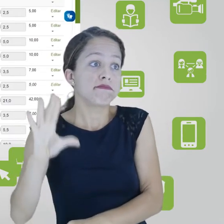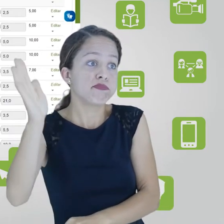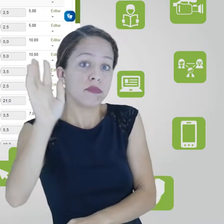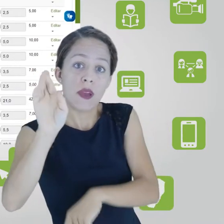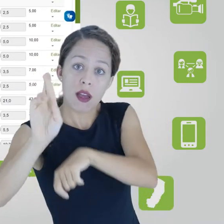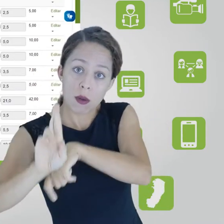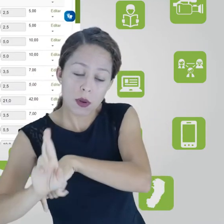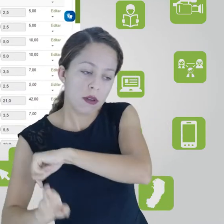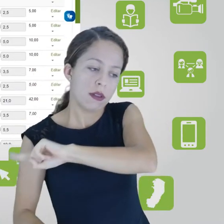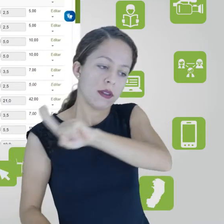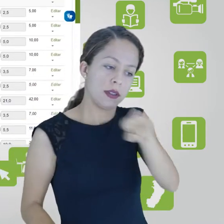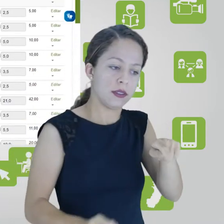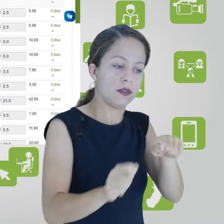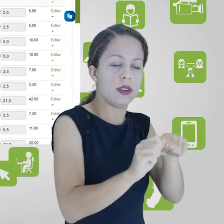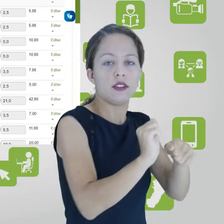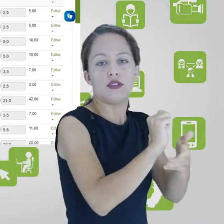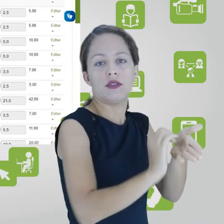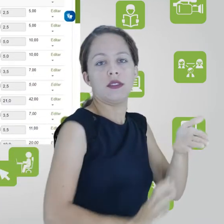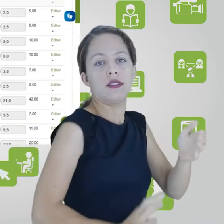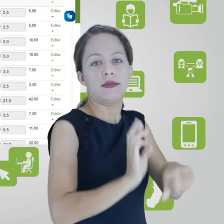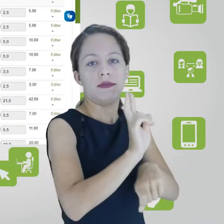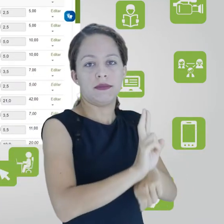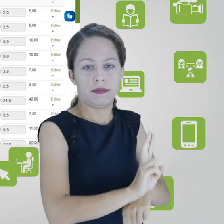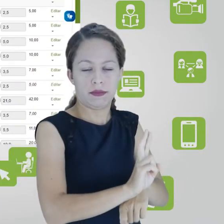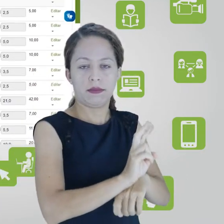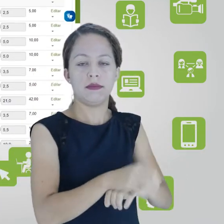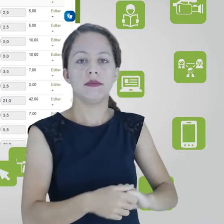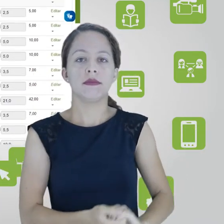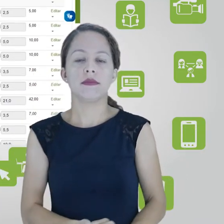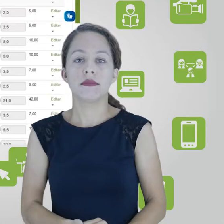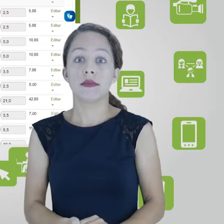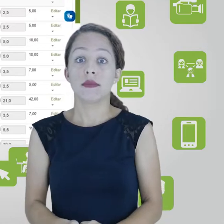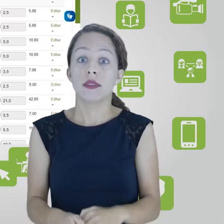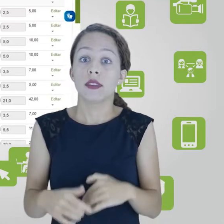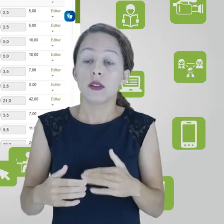de recuperação, ele vai fazer a atividade de recuperação.